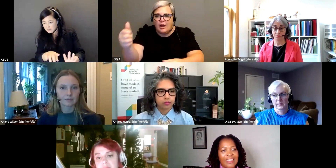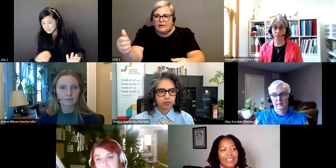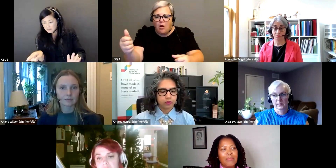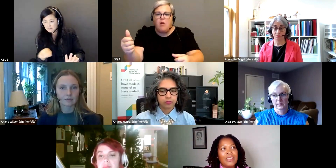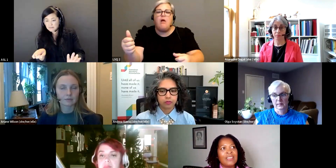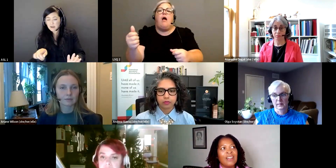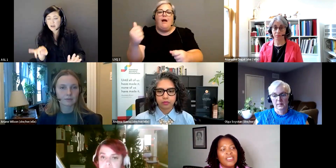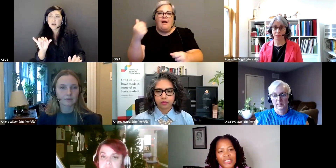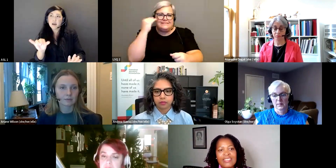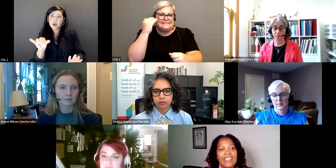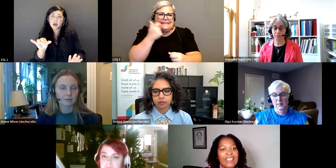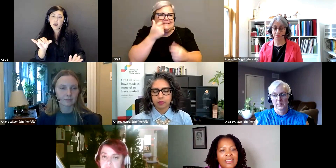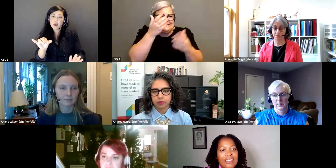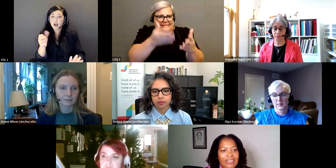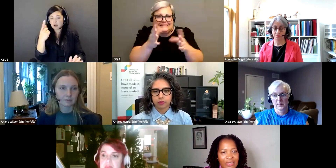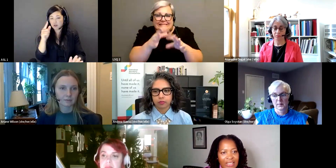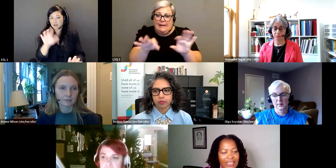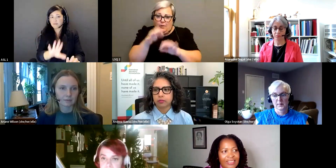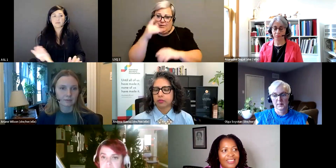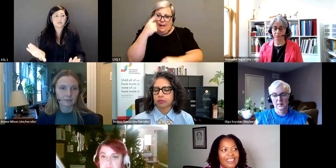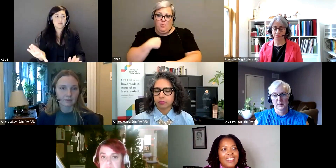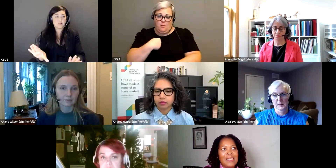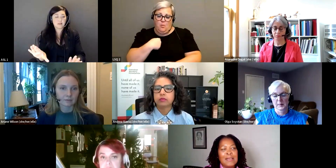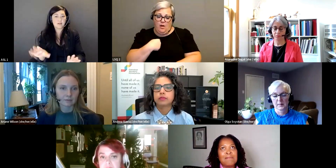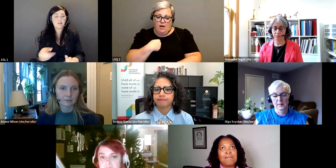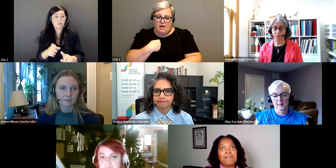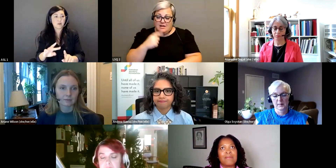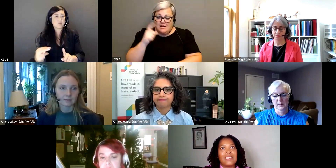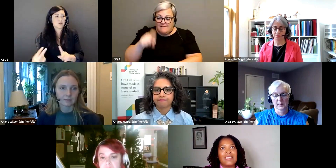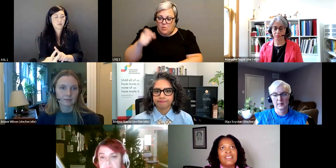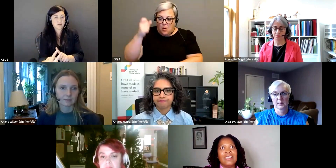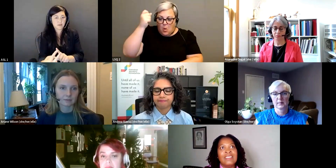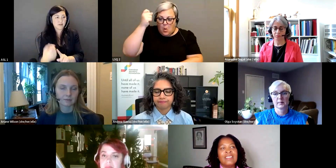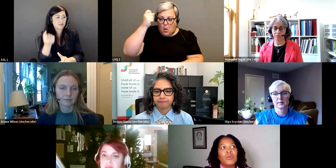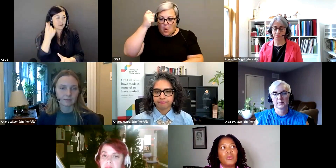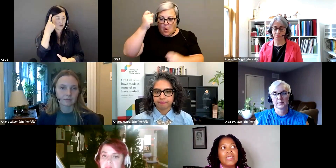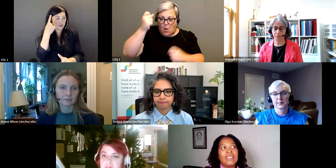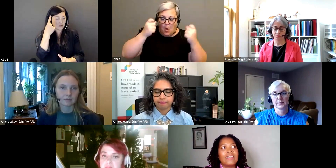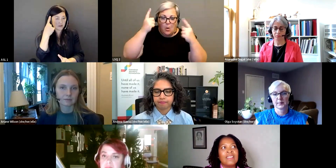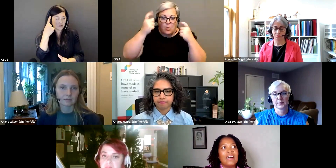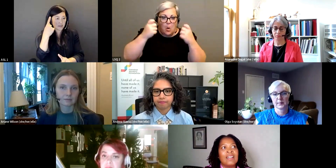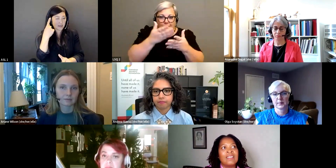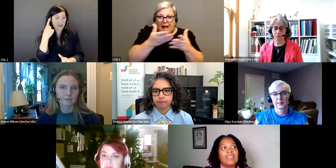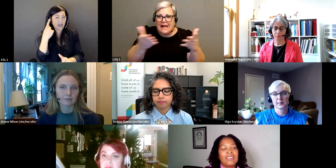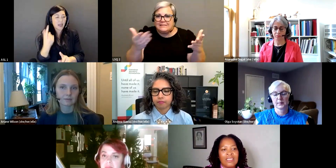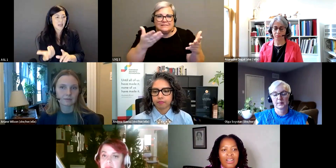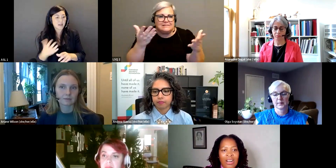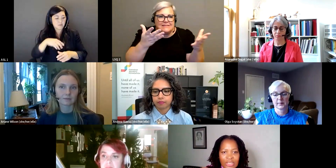ces personnes et je dois comprendre ces forces-là.